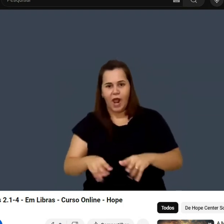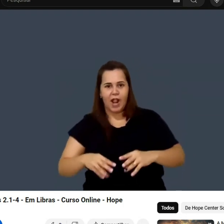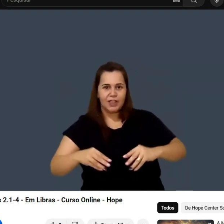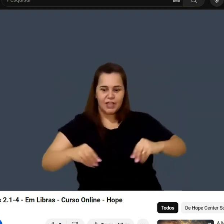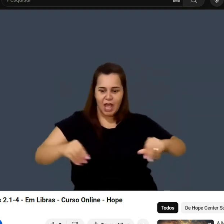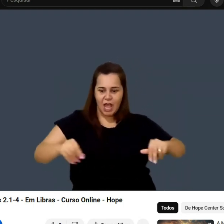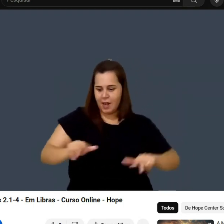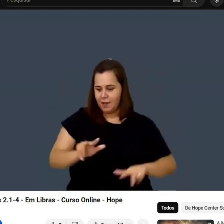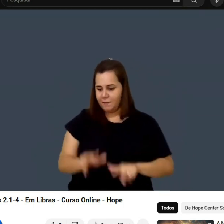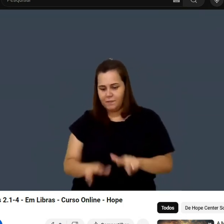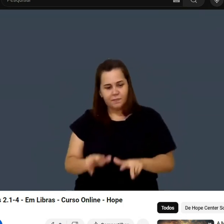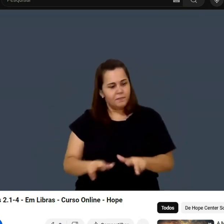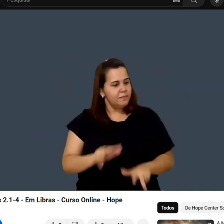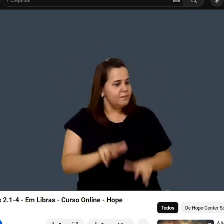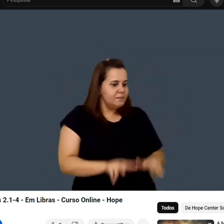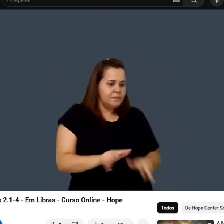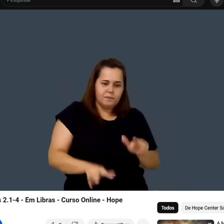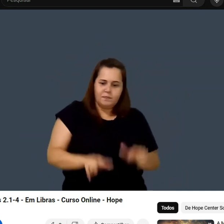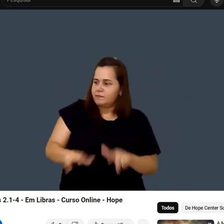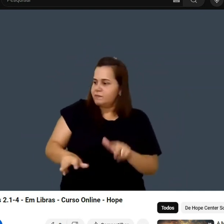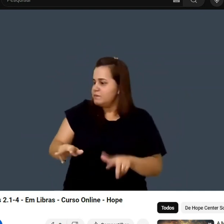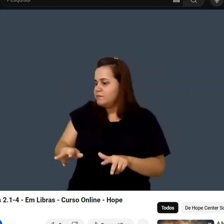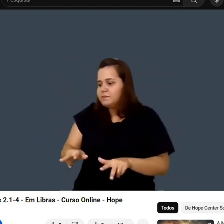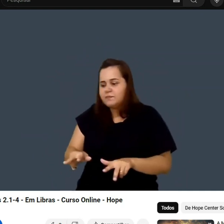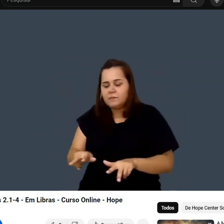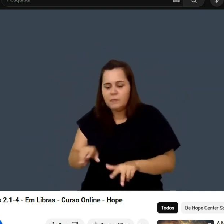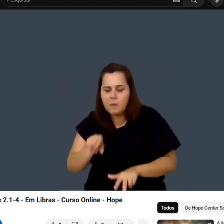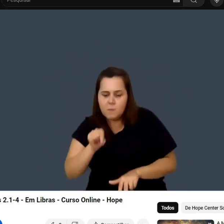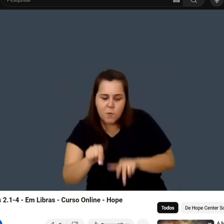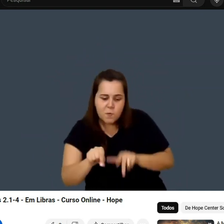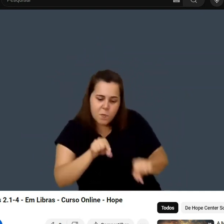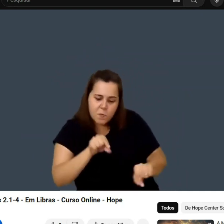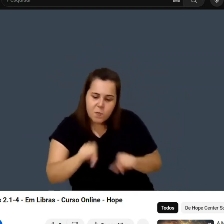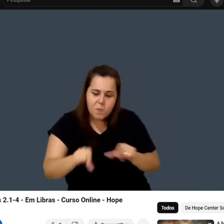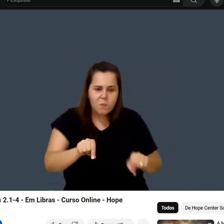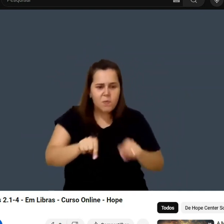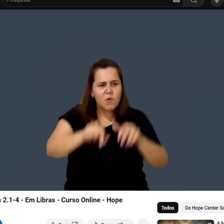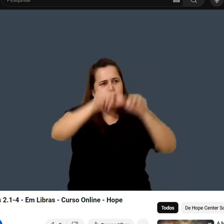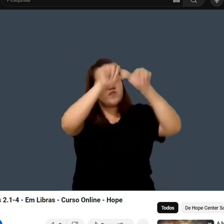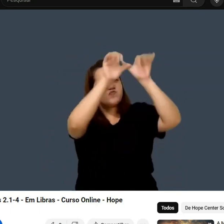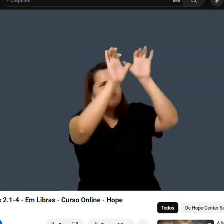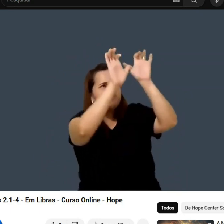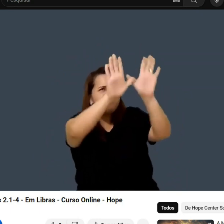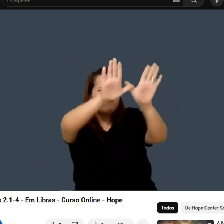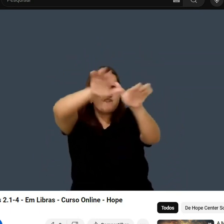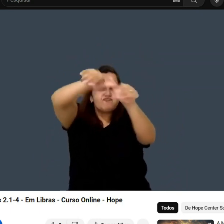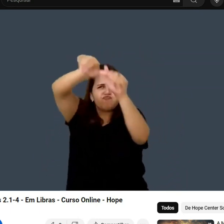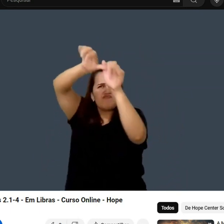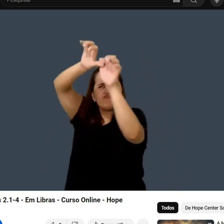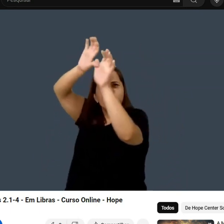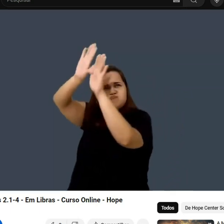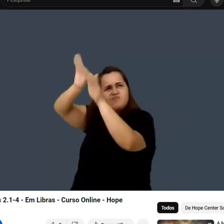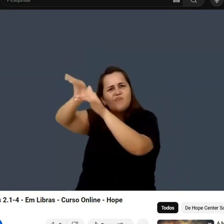e também as árvores terrestres, pássaros que não voam, que estão mais na